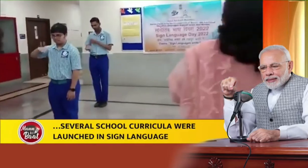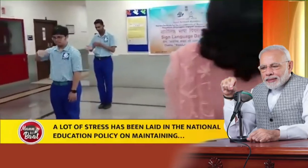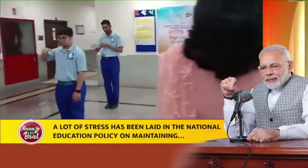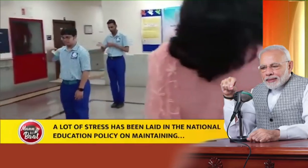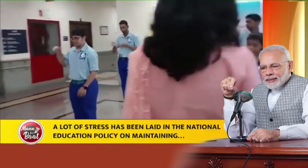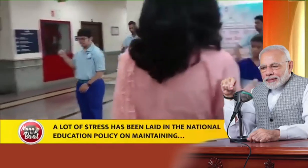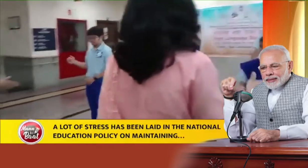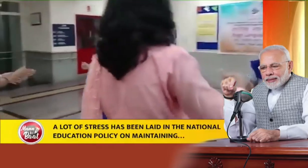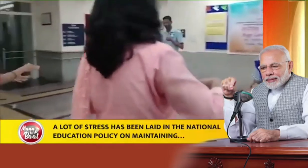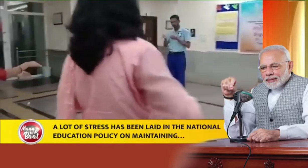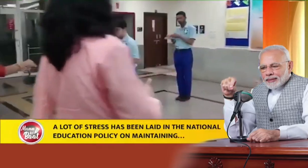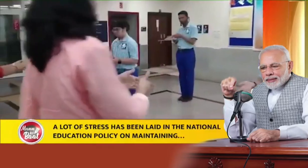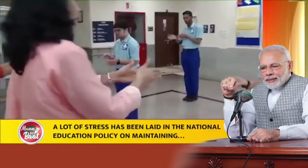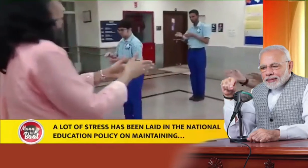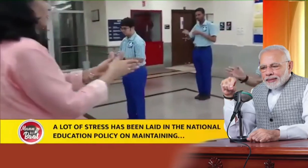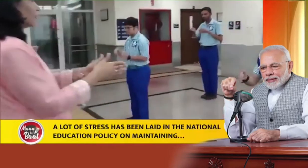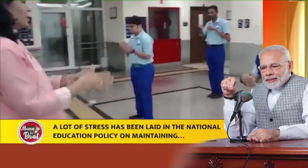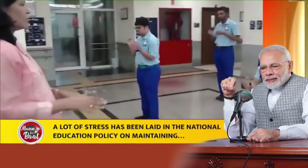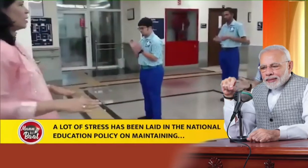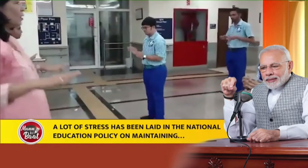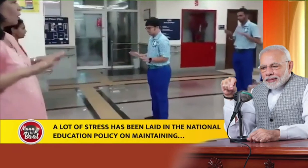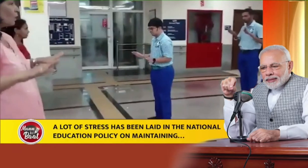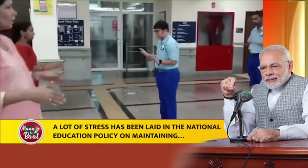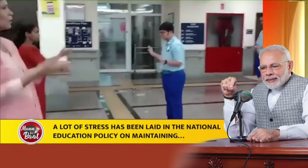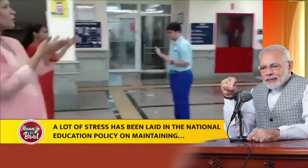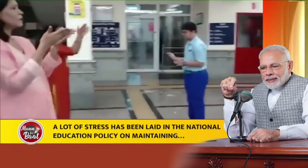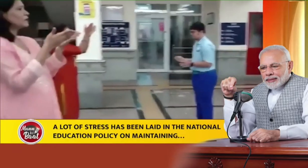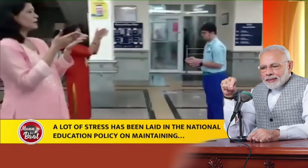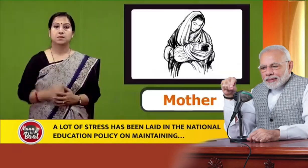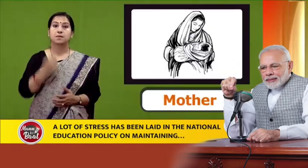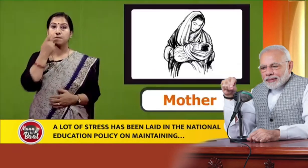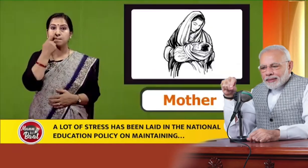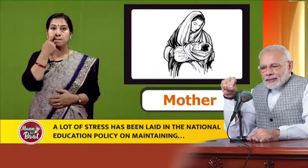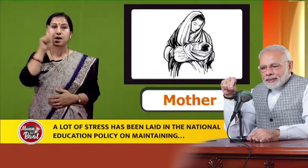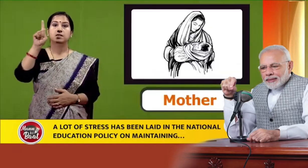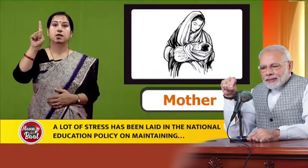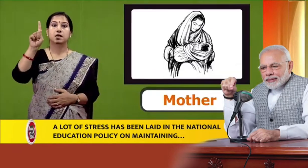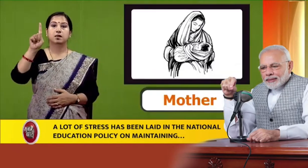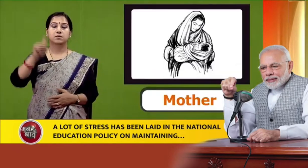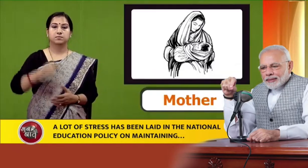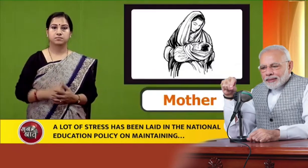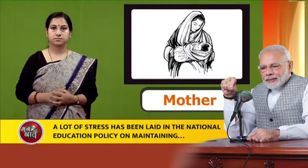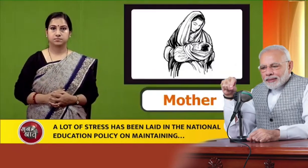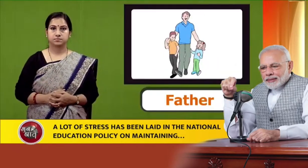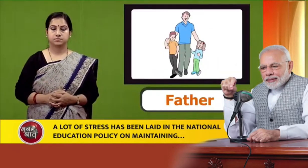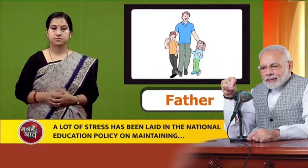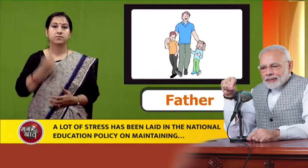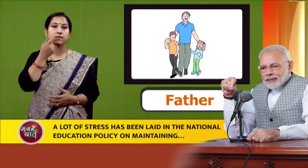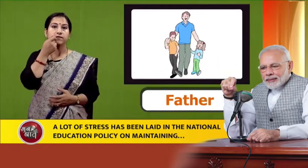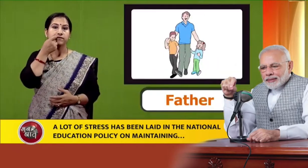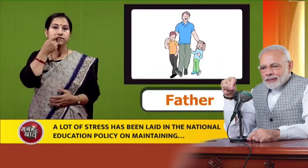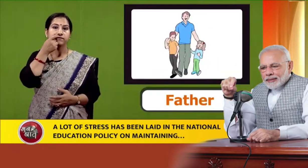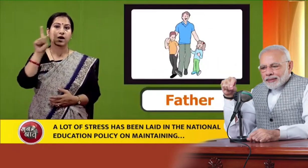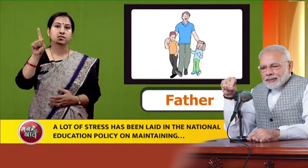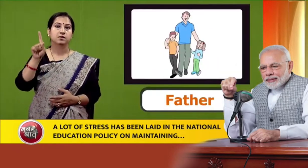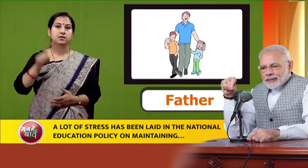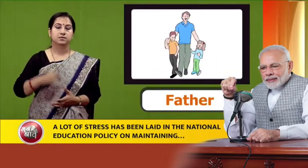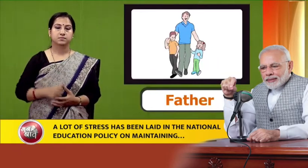साइन लेंग्वेज के 23 स्टांडर को बनाये रखने के लिए राष्ट्रिय शिक्षान निती में भी काफी बल दिया गया है।